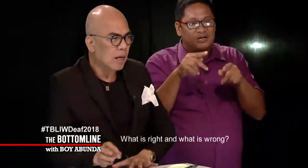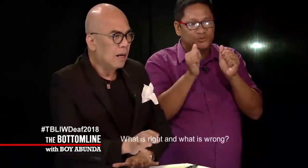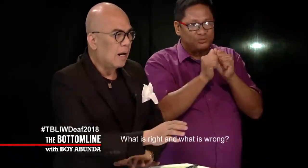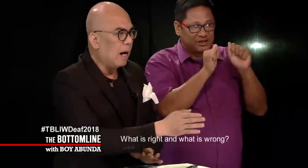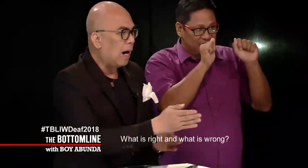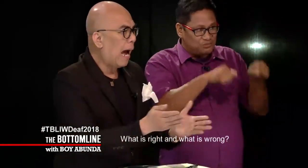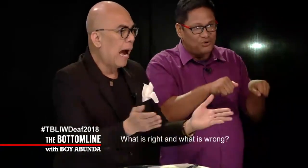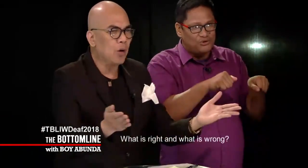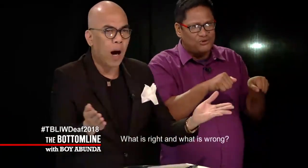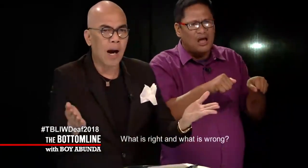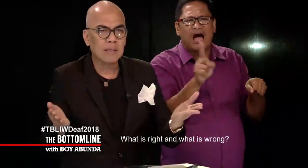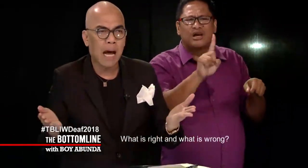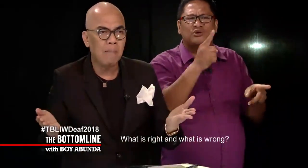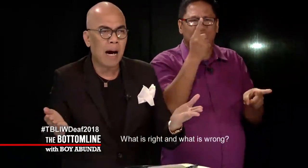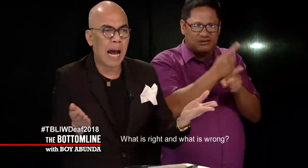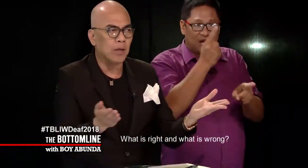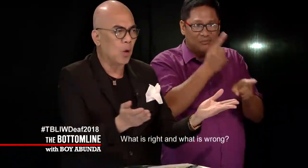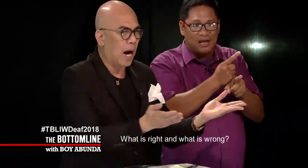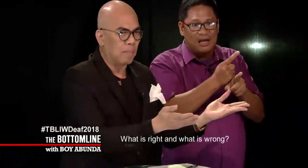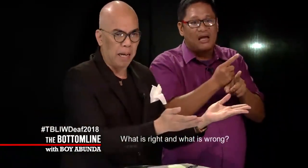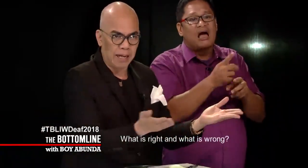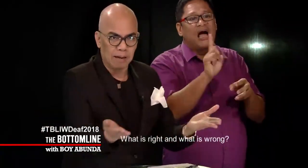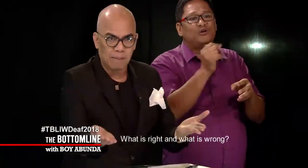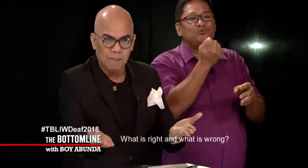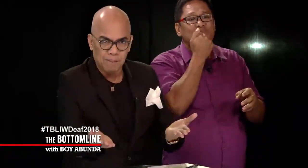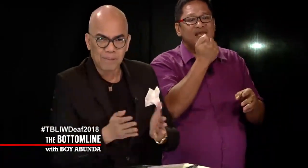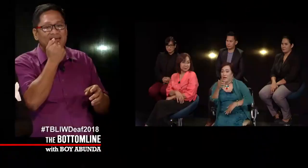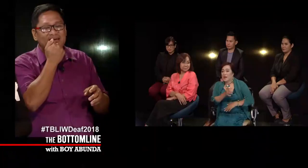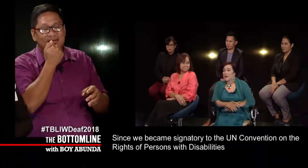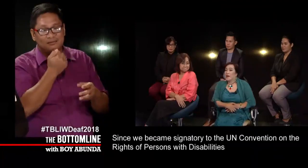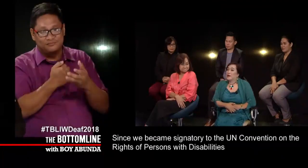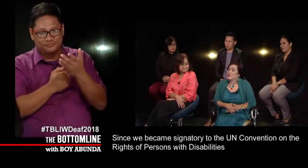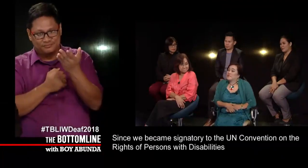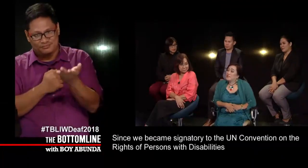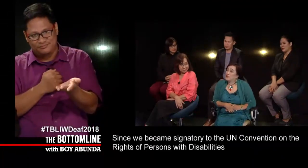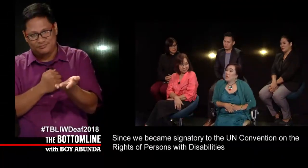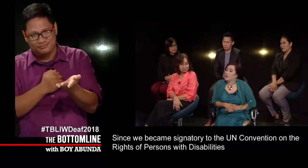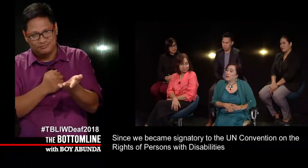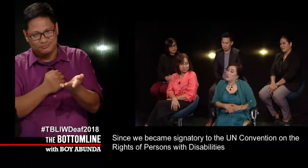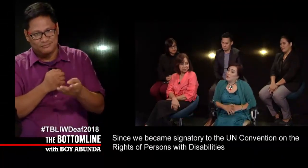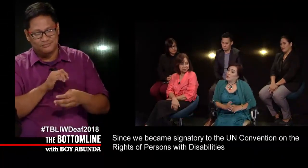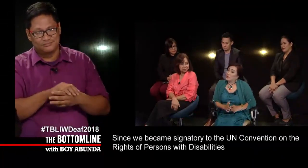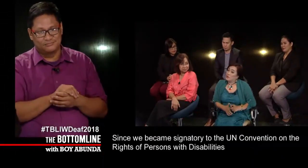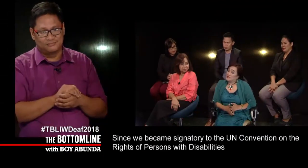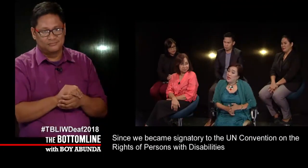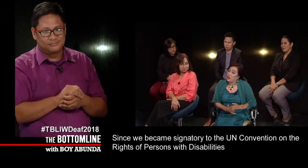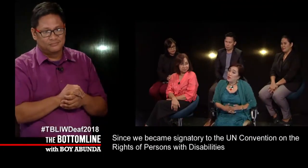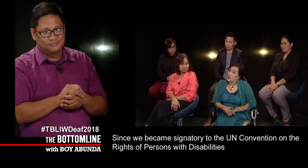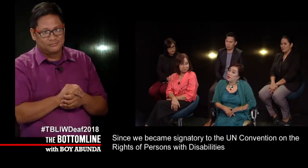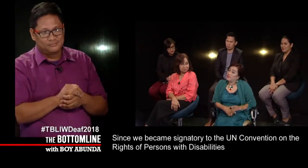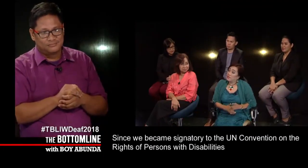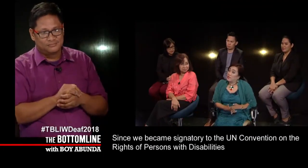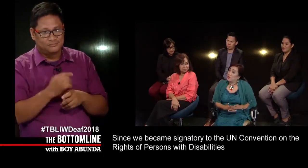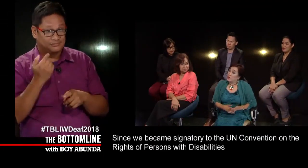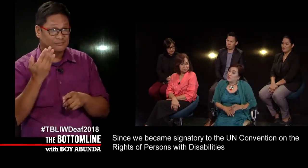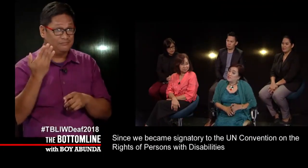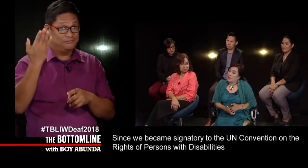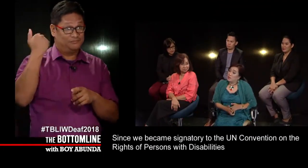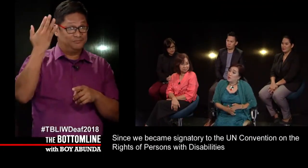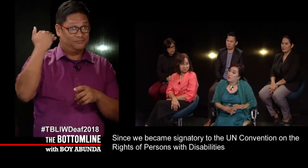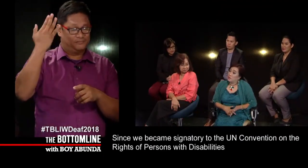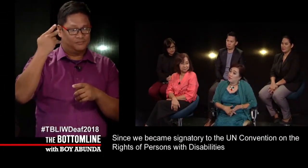abled, ano ang tama, ano ang mali? Since nung tayo ay naging